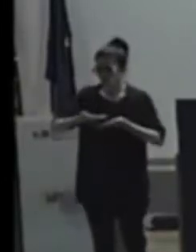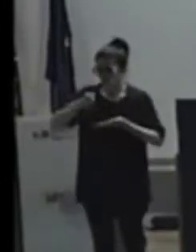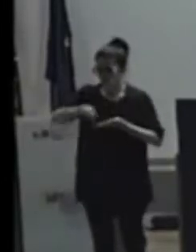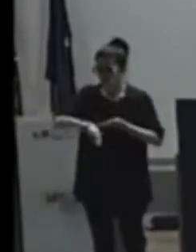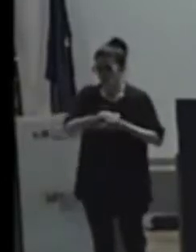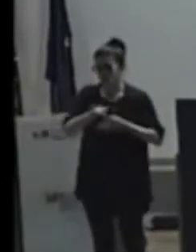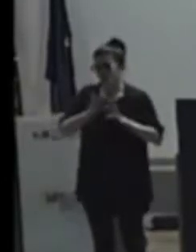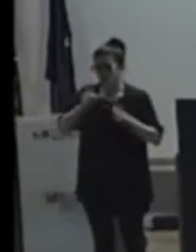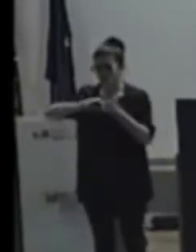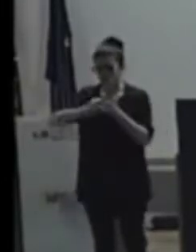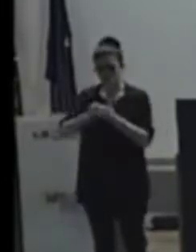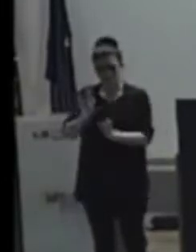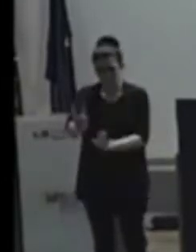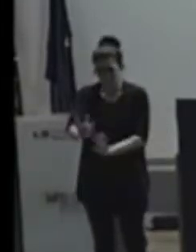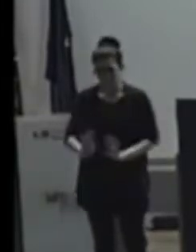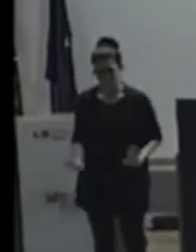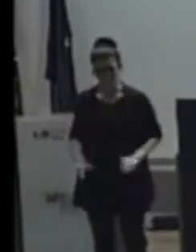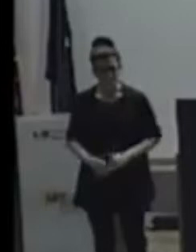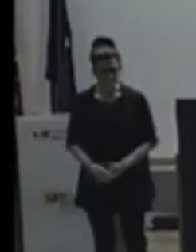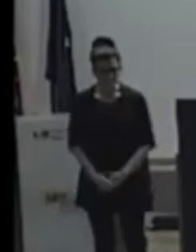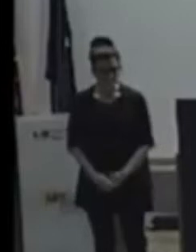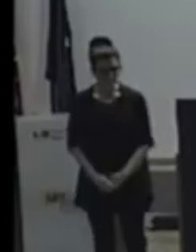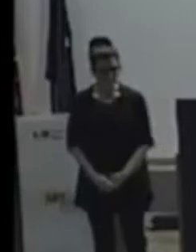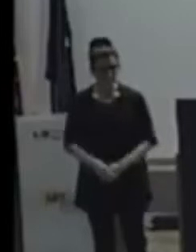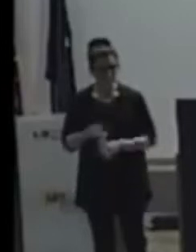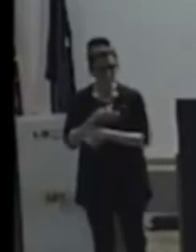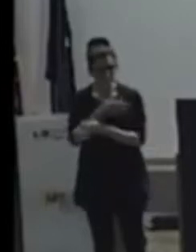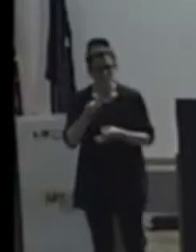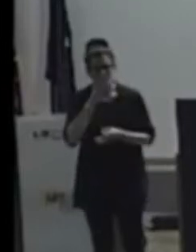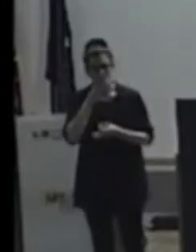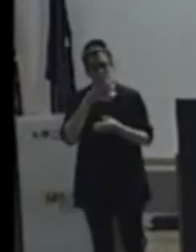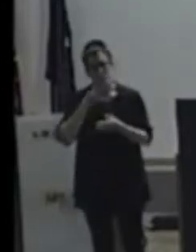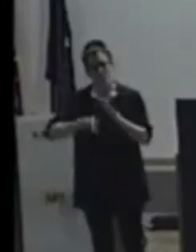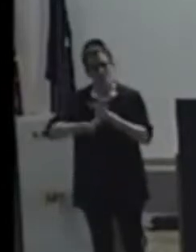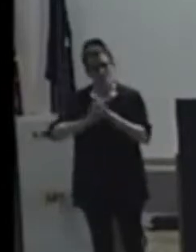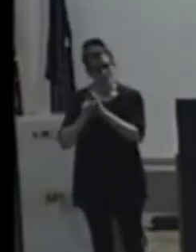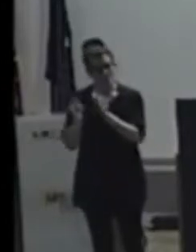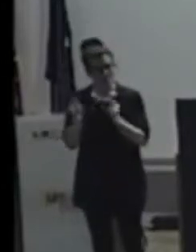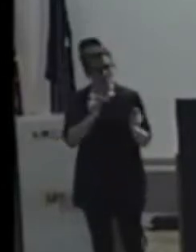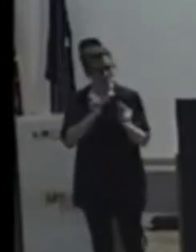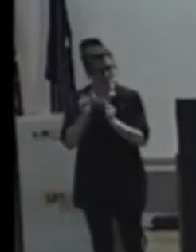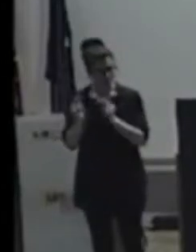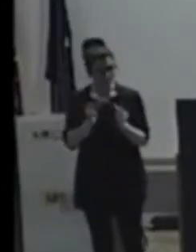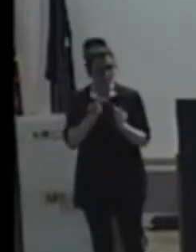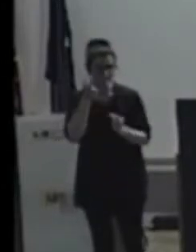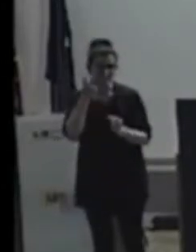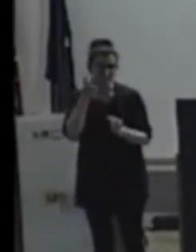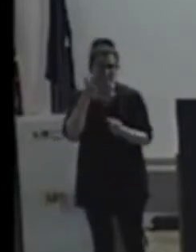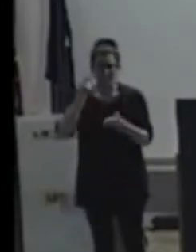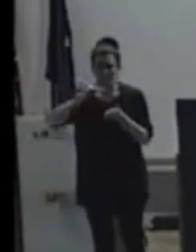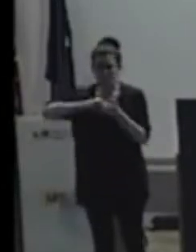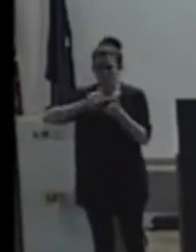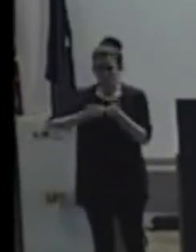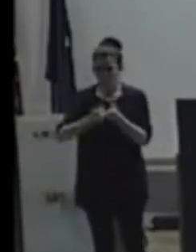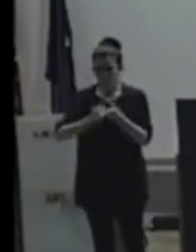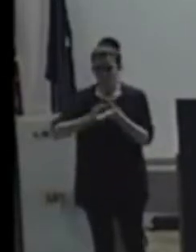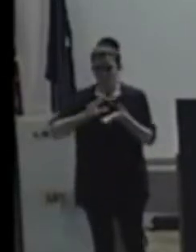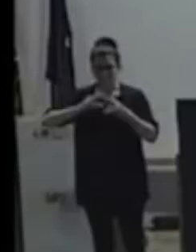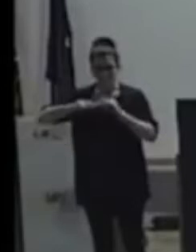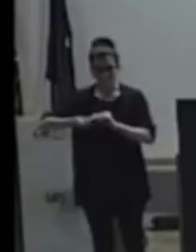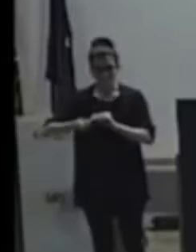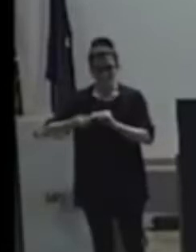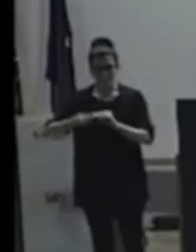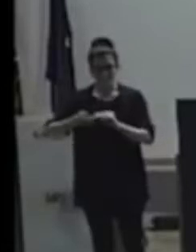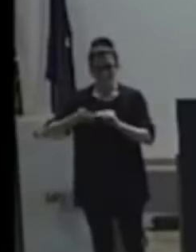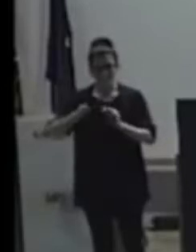sí. Perfecto. Pues para seguir ahondando en el debate, si os parece, vamos a conocer algunas de estas tecnologías aplicadas a la edad pediátrica, un